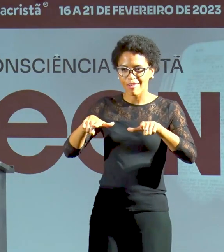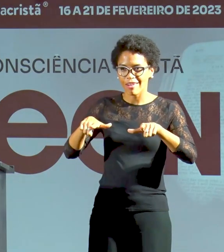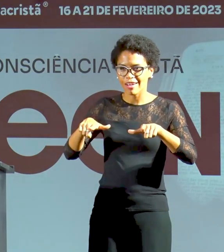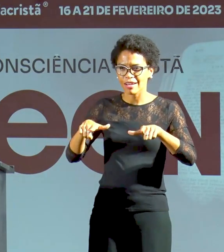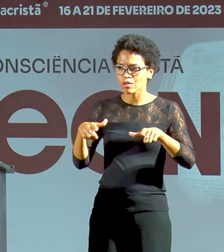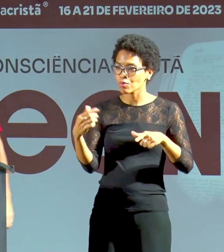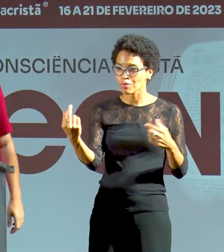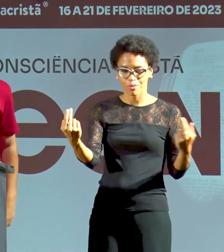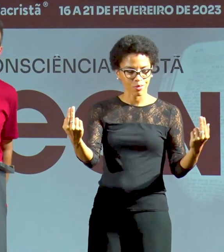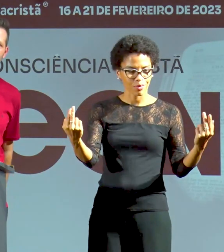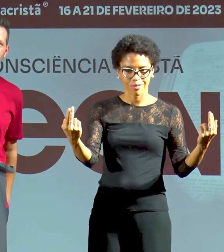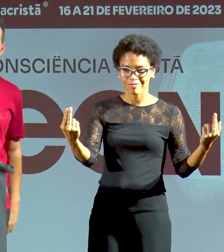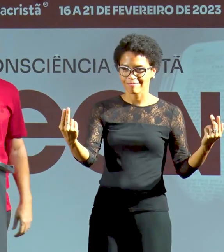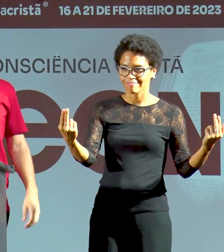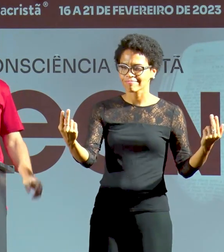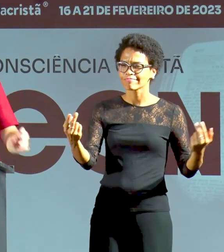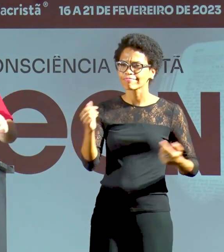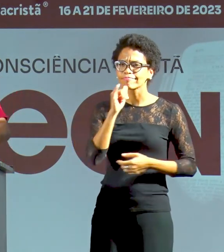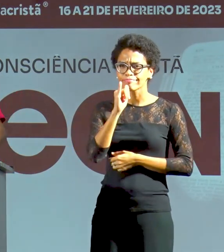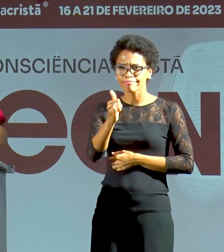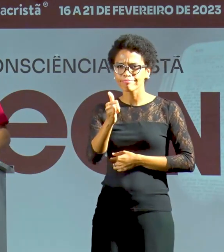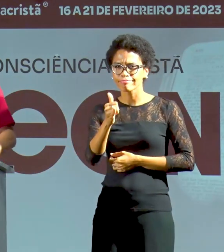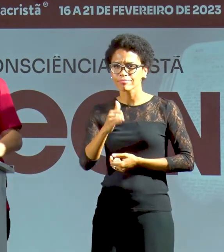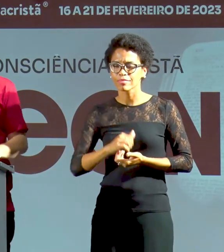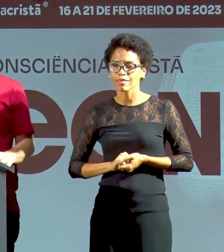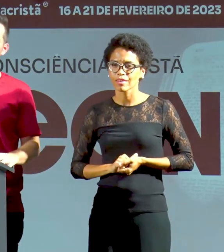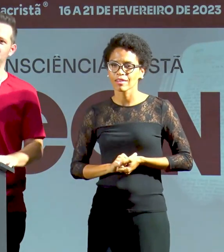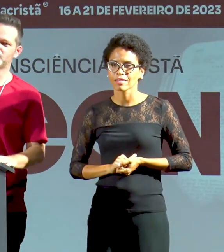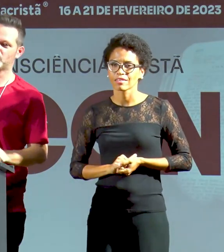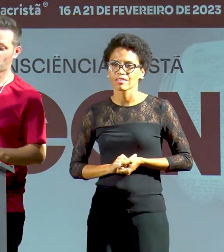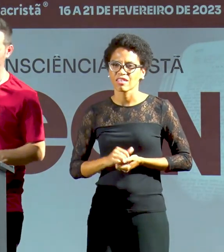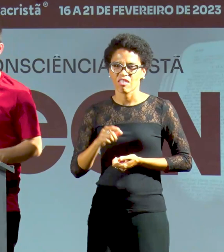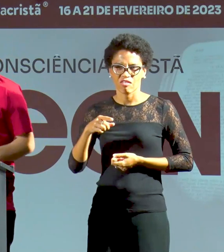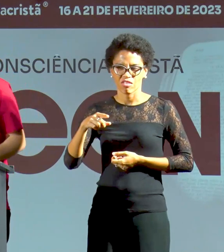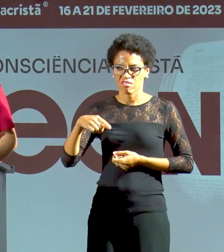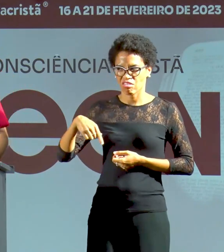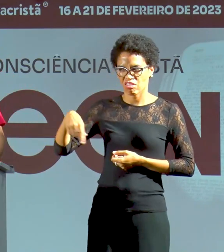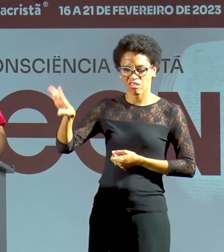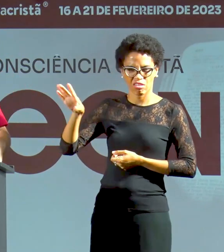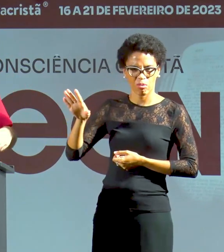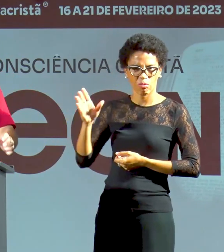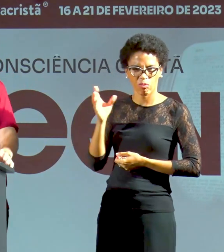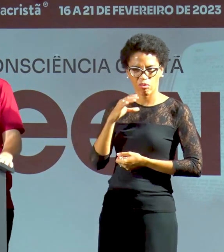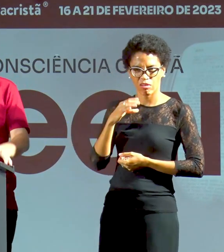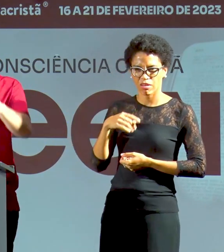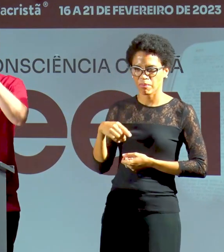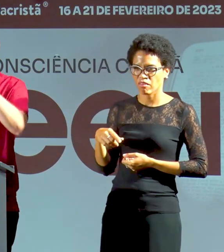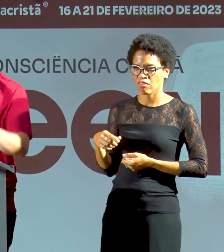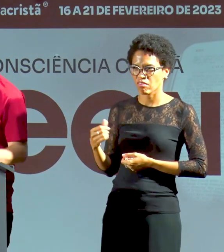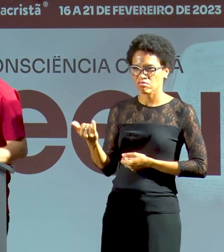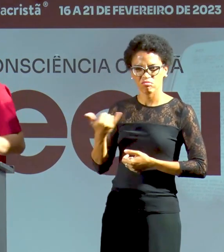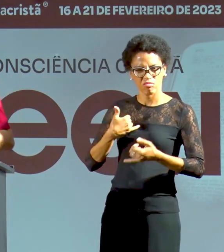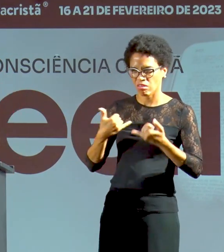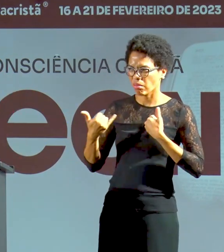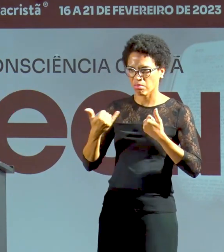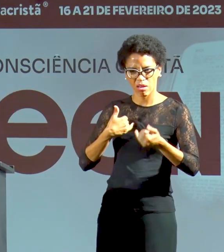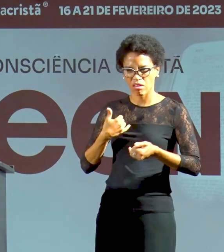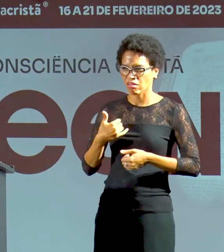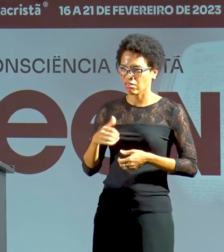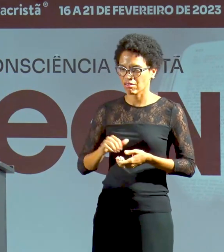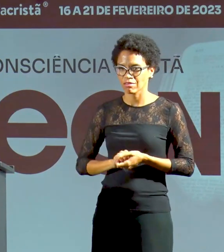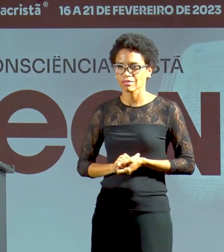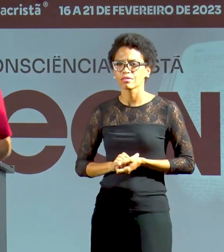coisa fala assim ainda bem que você vai embora Você é de Minas porque eu não aguento mais coisas que você tá dando então aguenta mais um